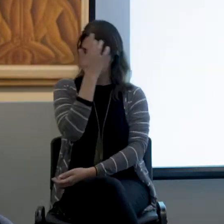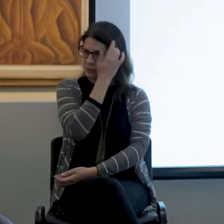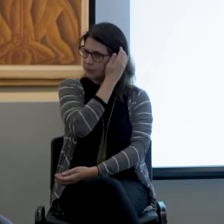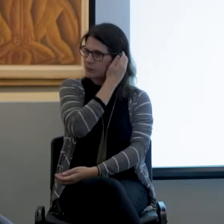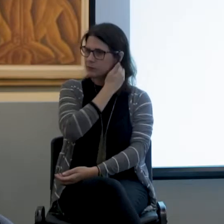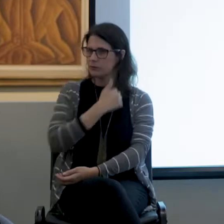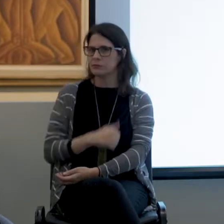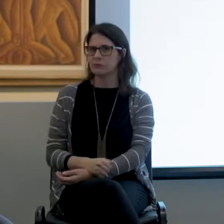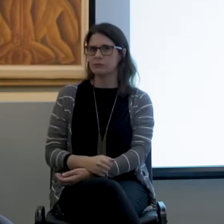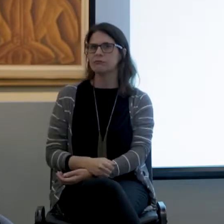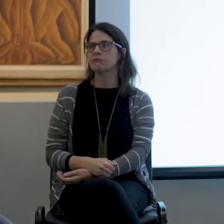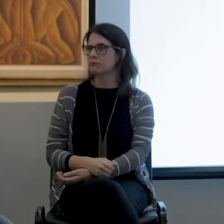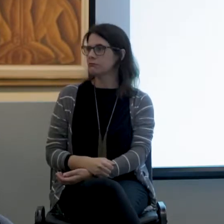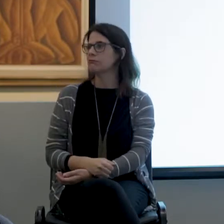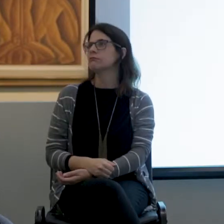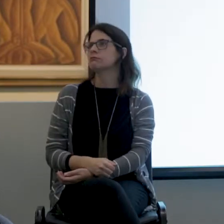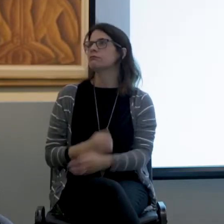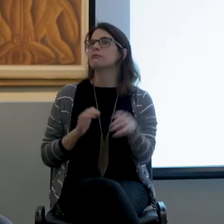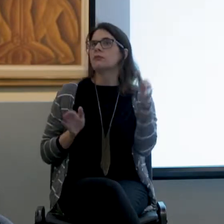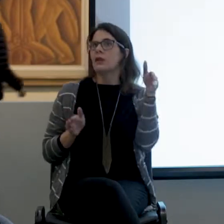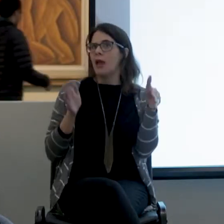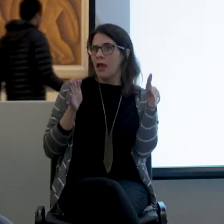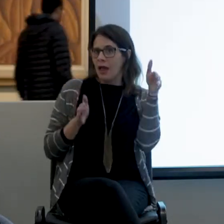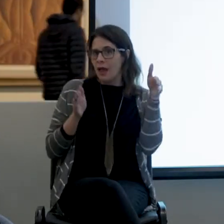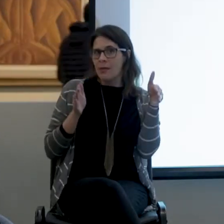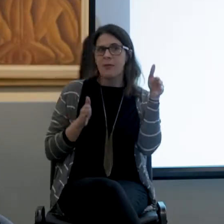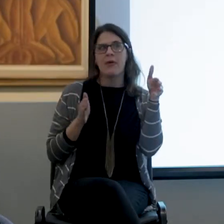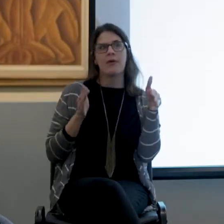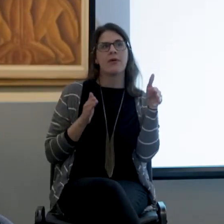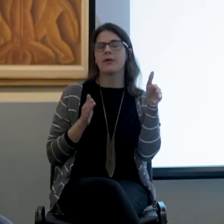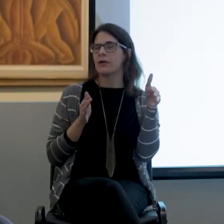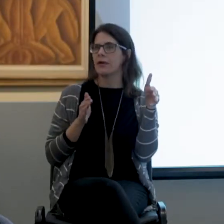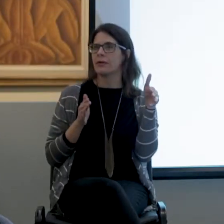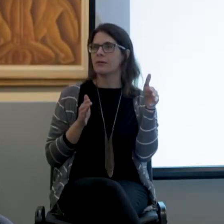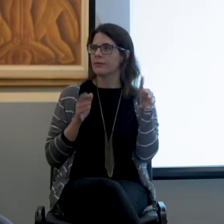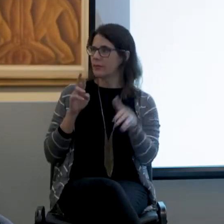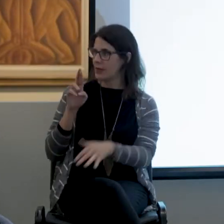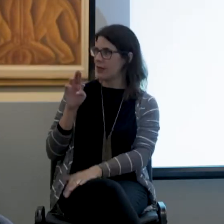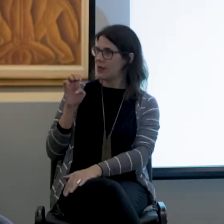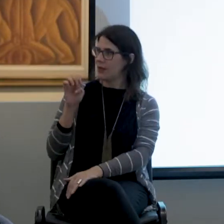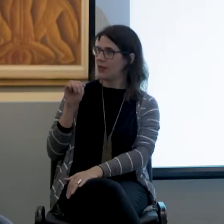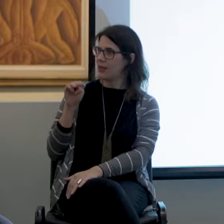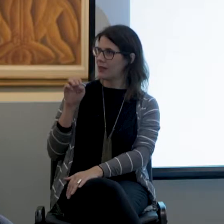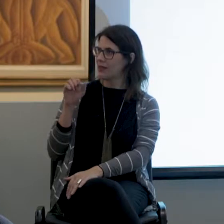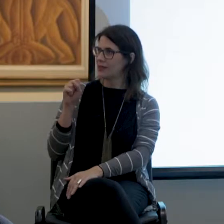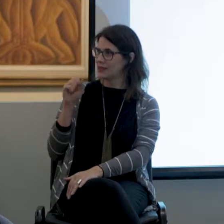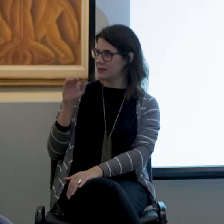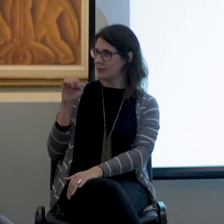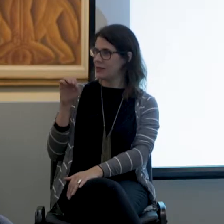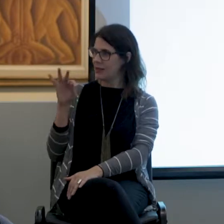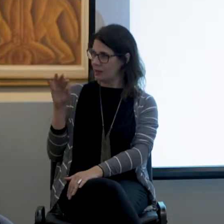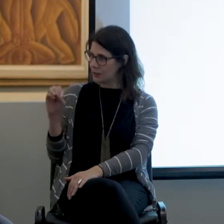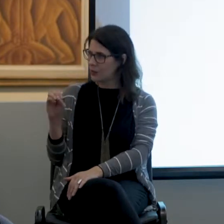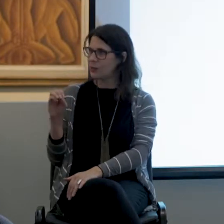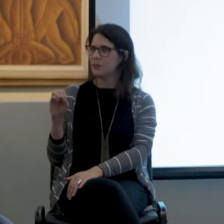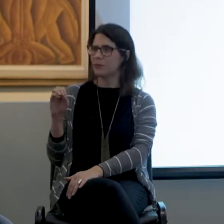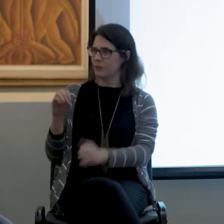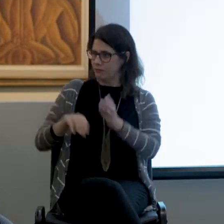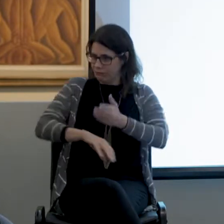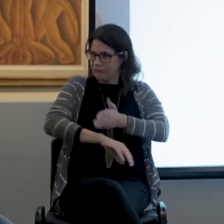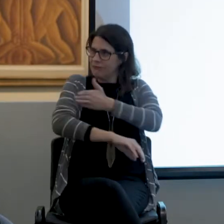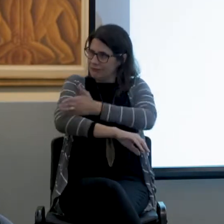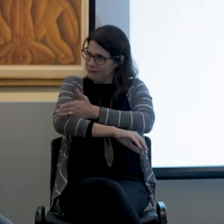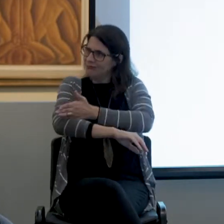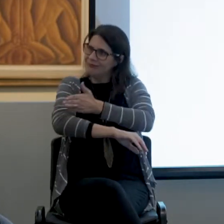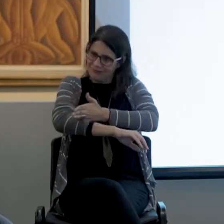isso começa a mudar no Renascimento, né? Estou dando aqui uma aulinha rápida de história da arte, ou como a história da arte recriou,